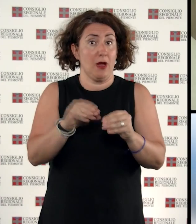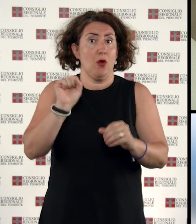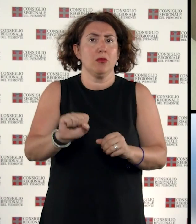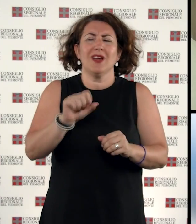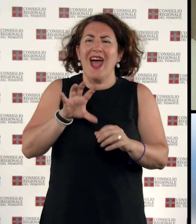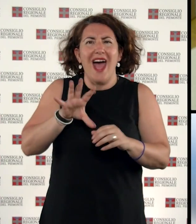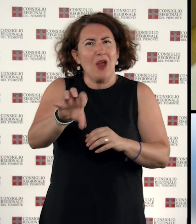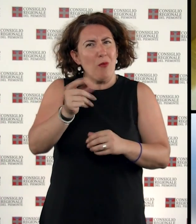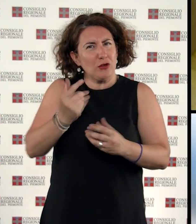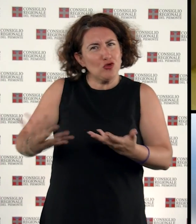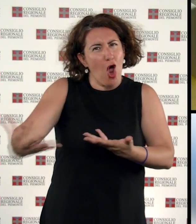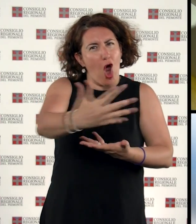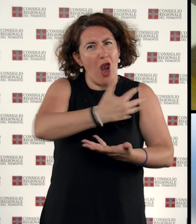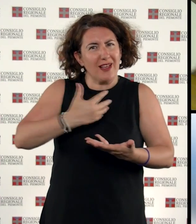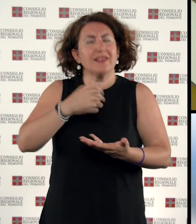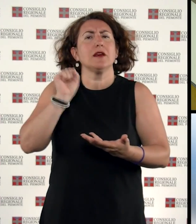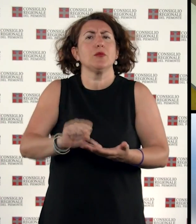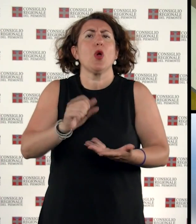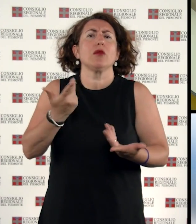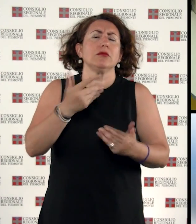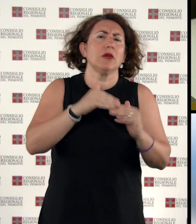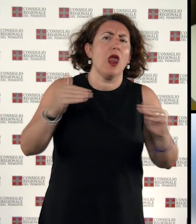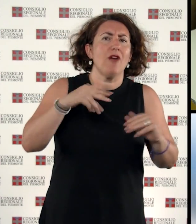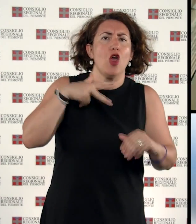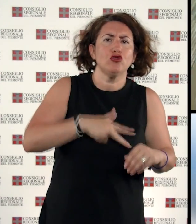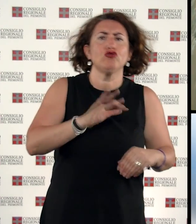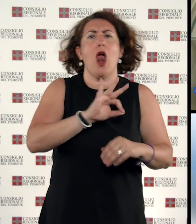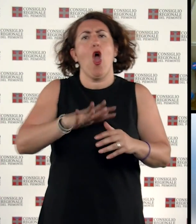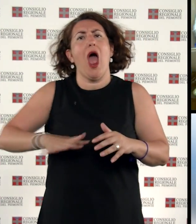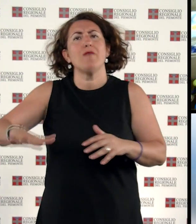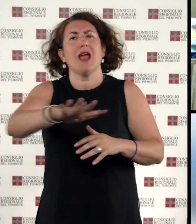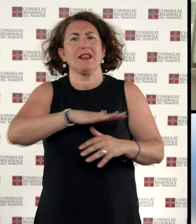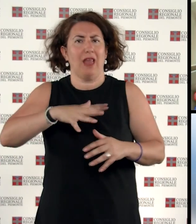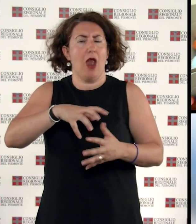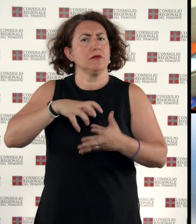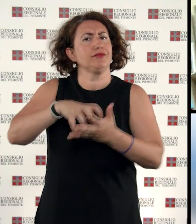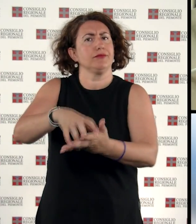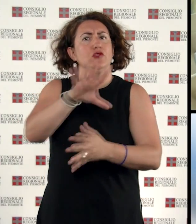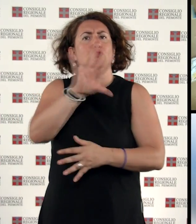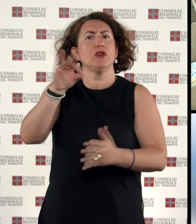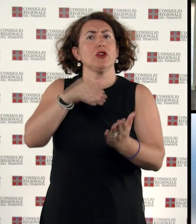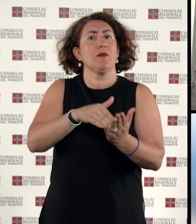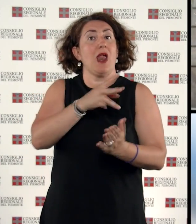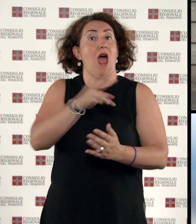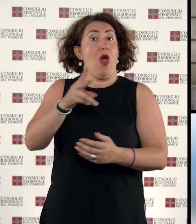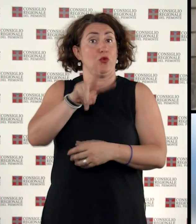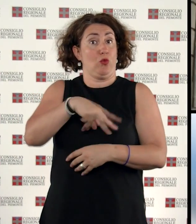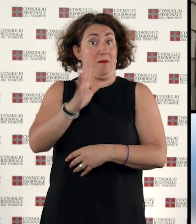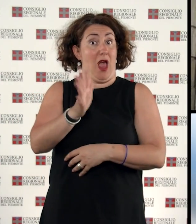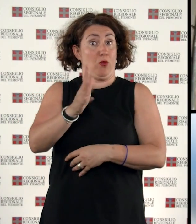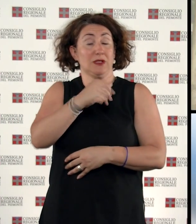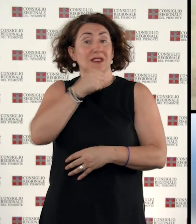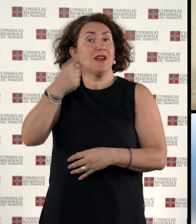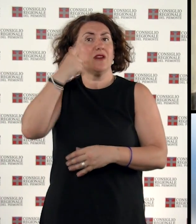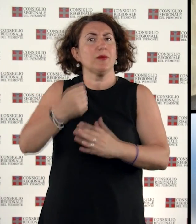sociali e ambientali dei beni invenduti sul territorio regionale e stanziati 500.000 euro nel 2015 per il sostegno